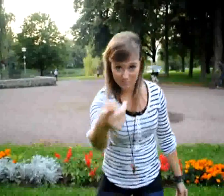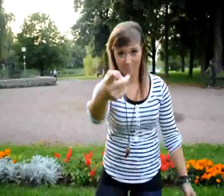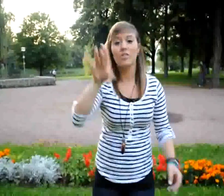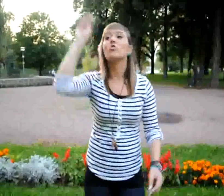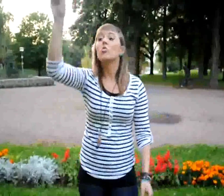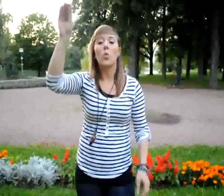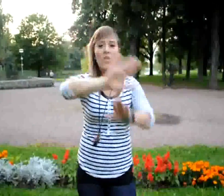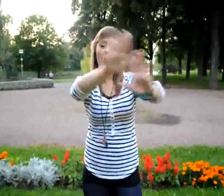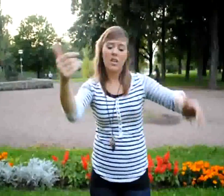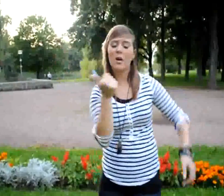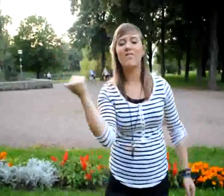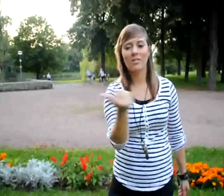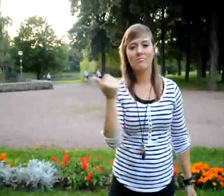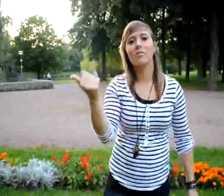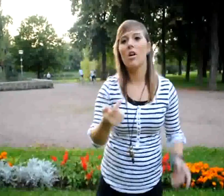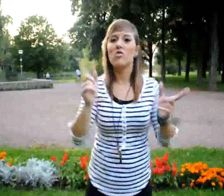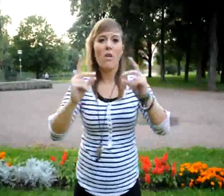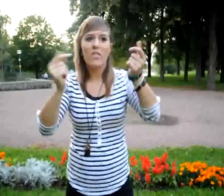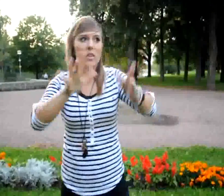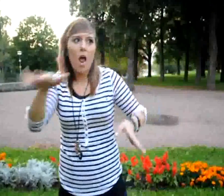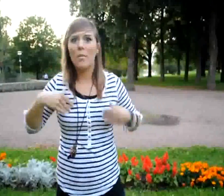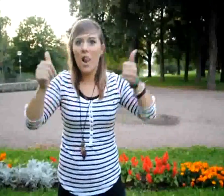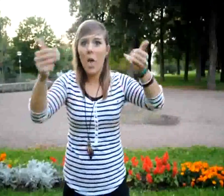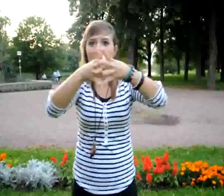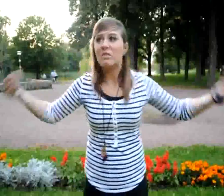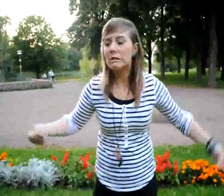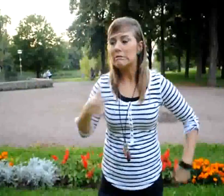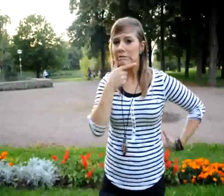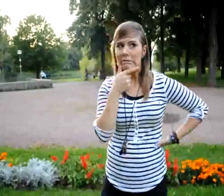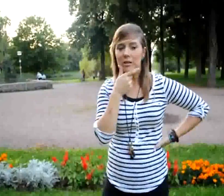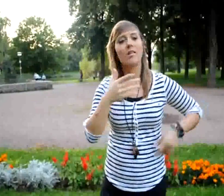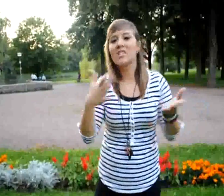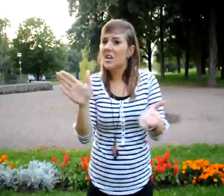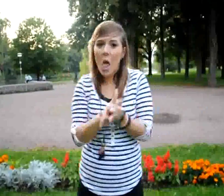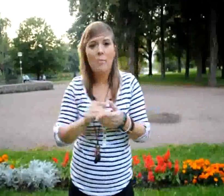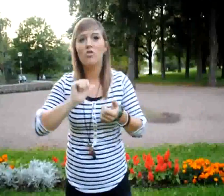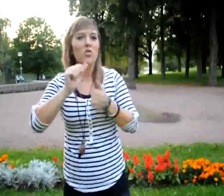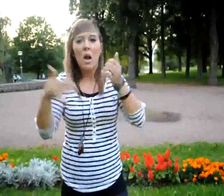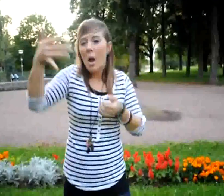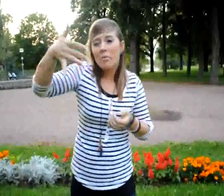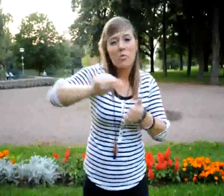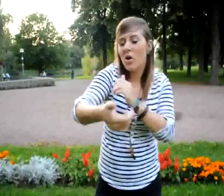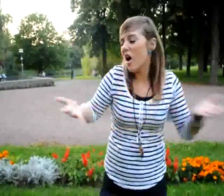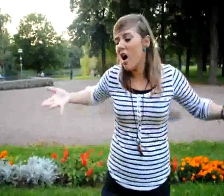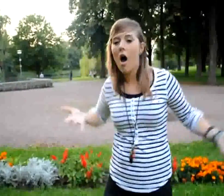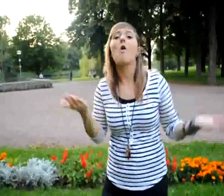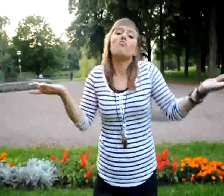In der Zukunft ist alles perfekt. Doch fast alle meine Leben sind weg. Nichts hat geklappt, weder Rappen noch Sport. Na